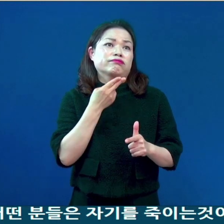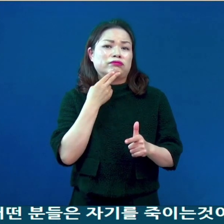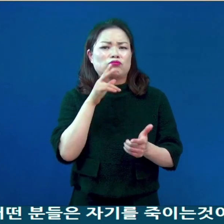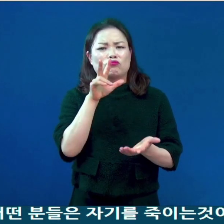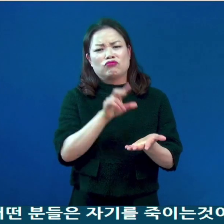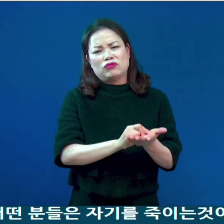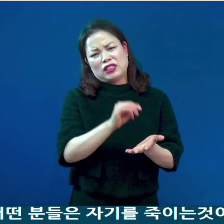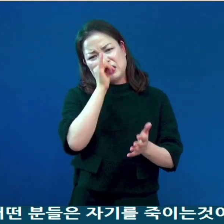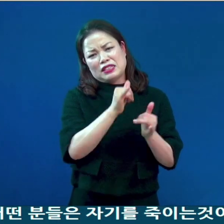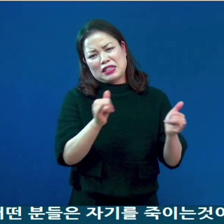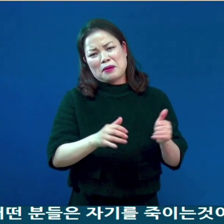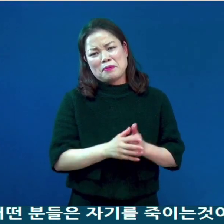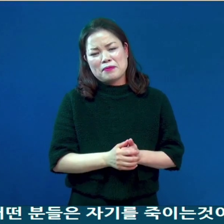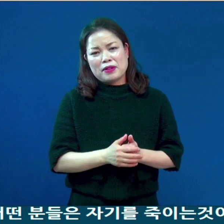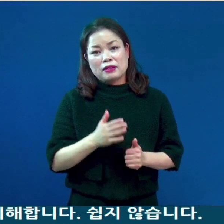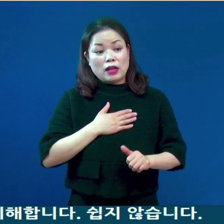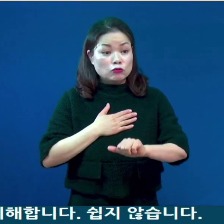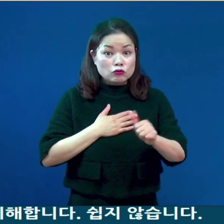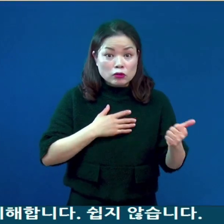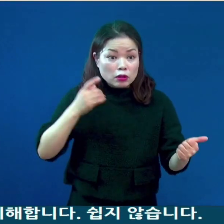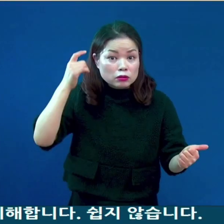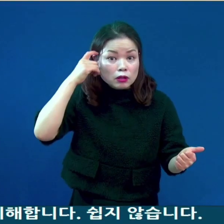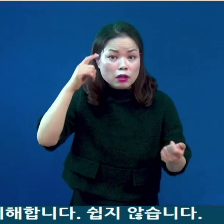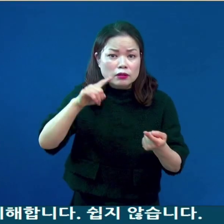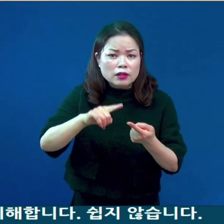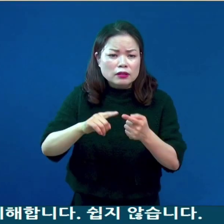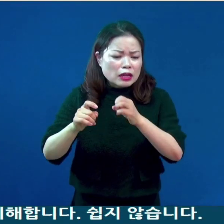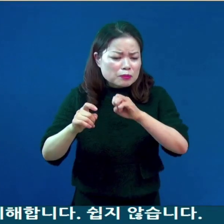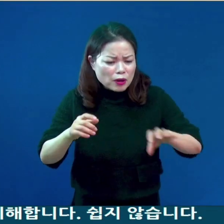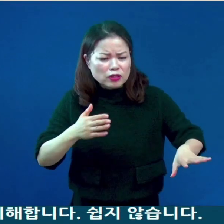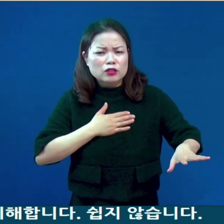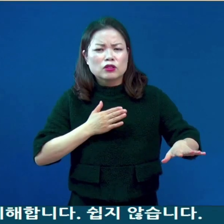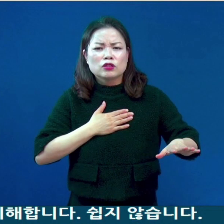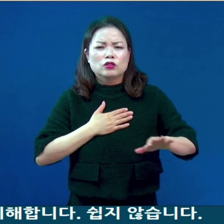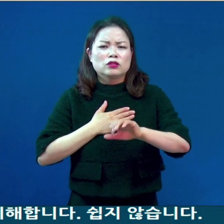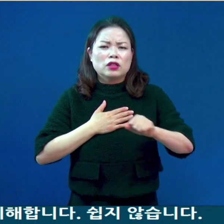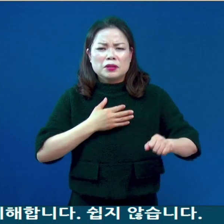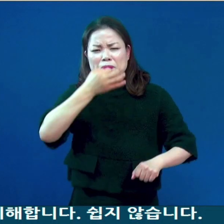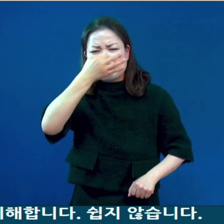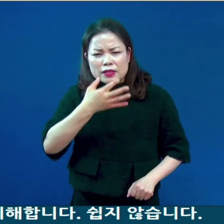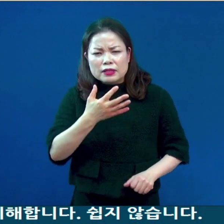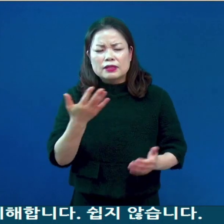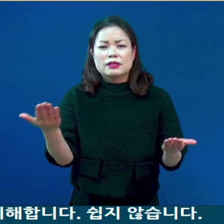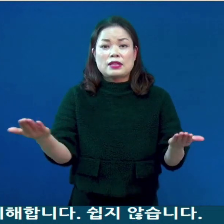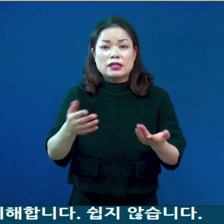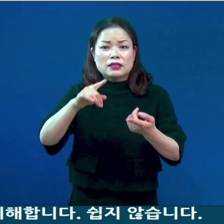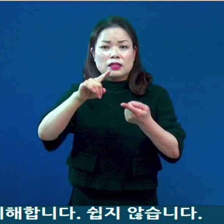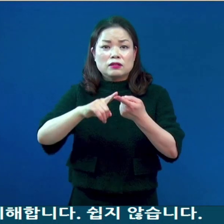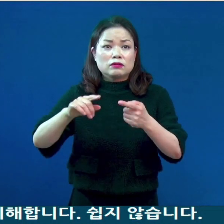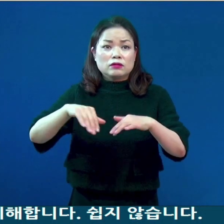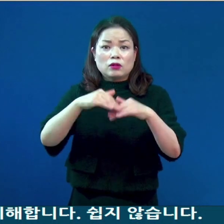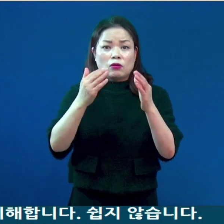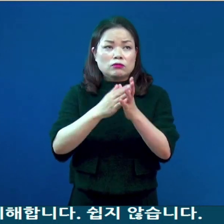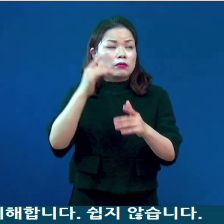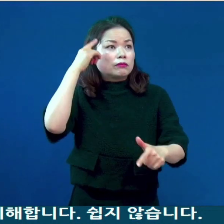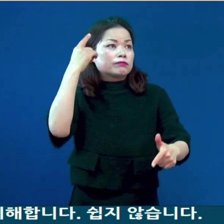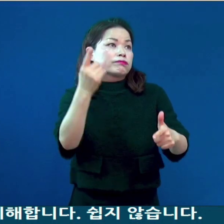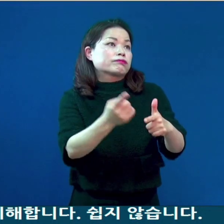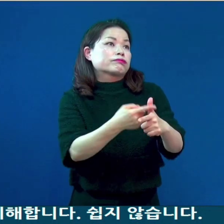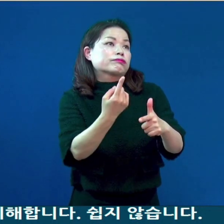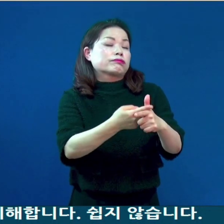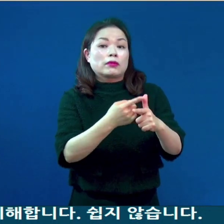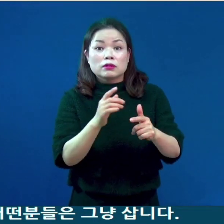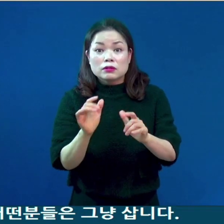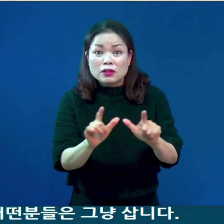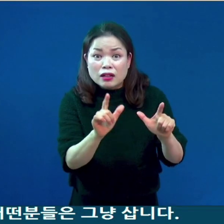문제이죠. 나는 내가 죽어야 된다는 사실, 내가 죽기 위해서 부대껴야 된다는 사실을 전혀 인식도 못하고 산다는